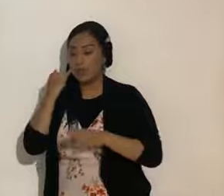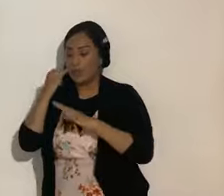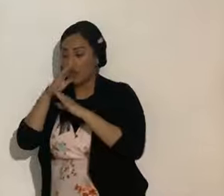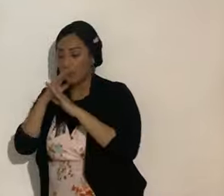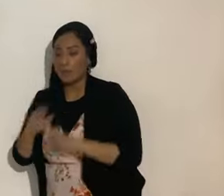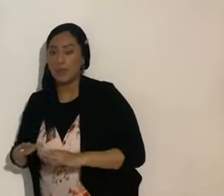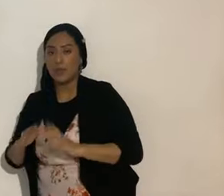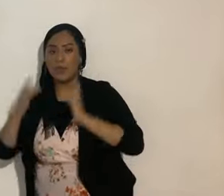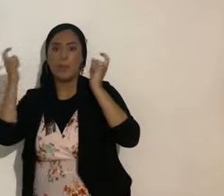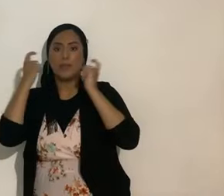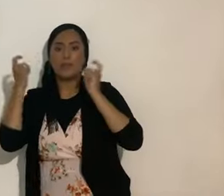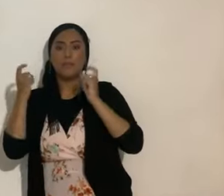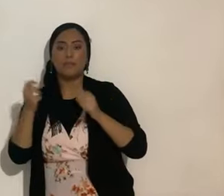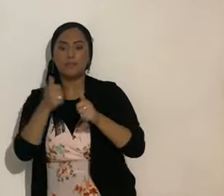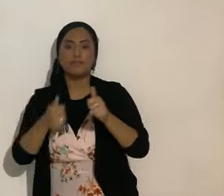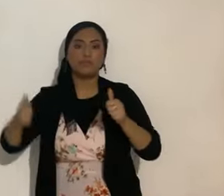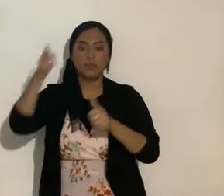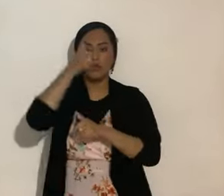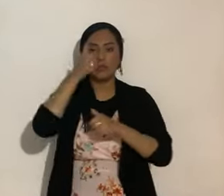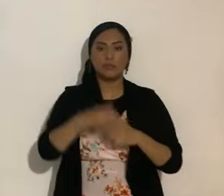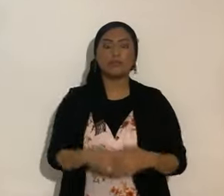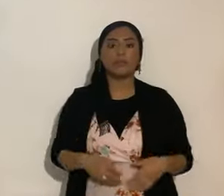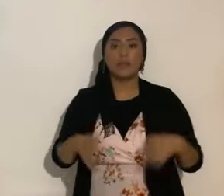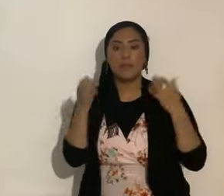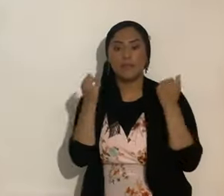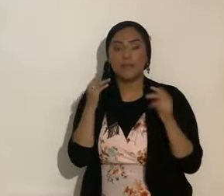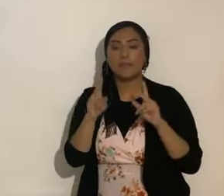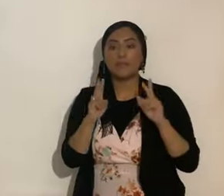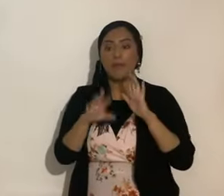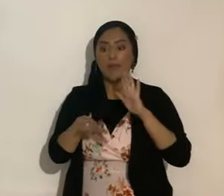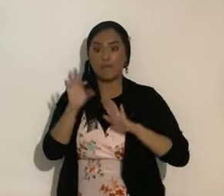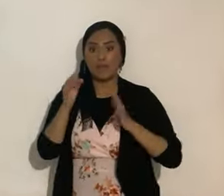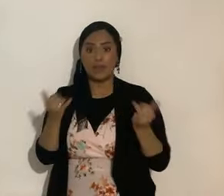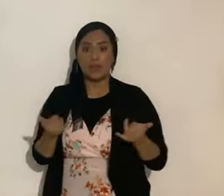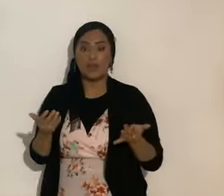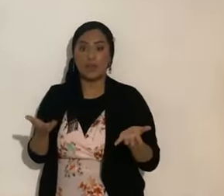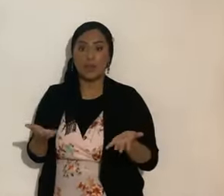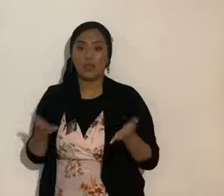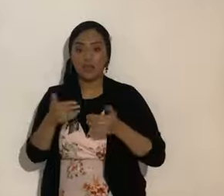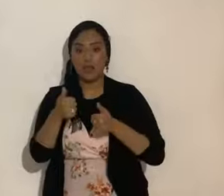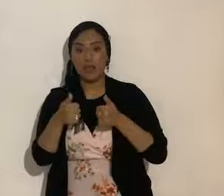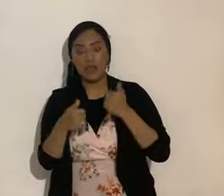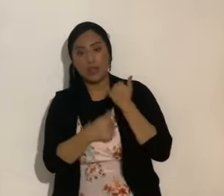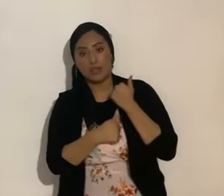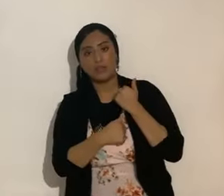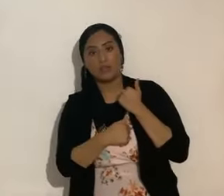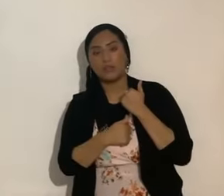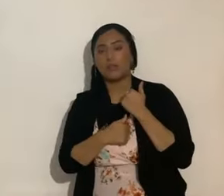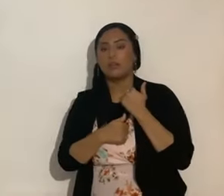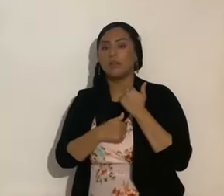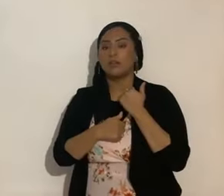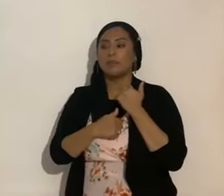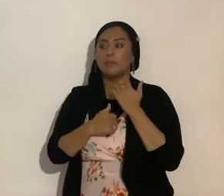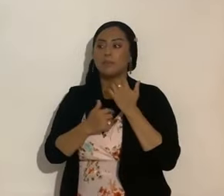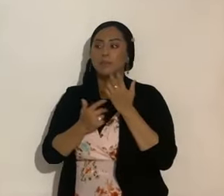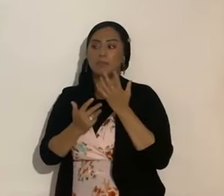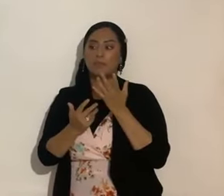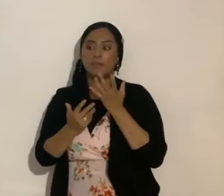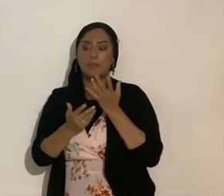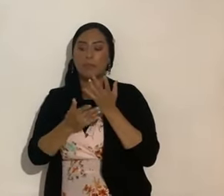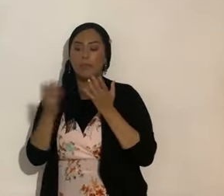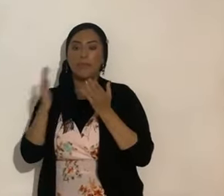sea que estés en esa lista, ¿sí? Muchos que se encuentran ahorita abajo, ¿sí? Y